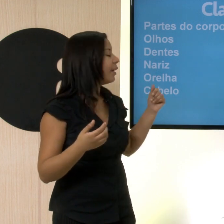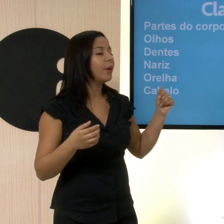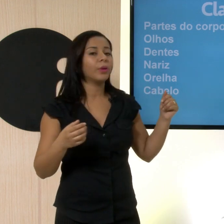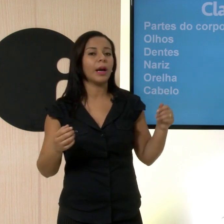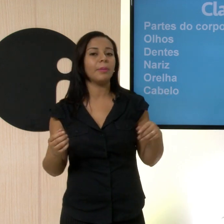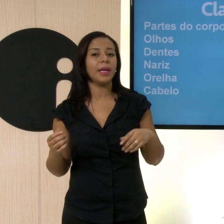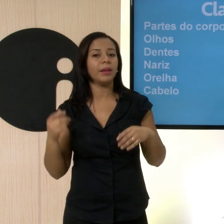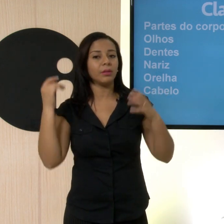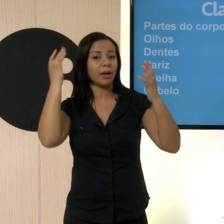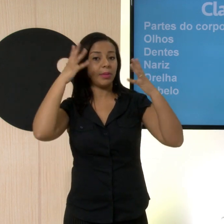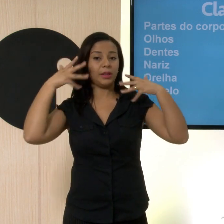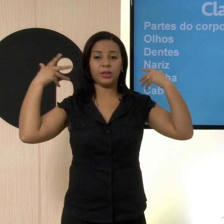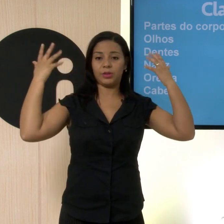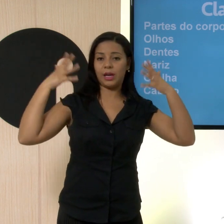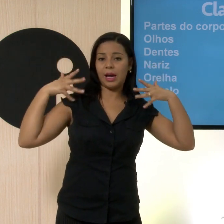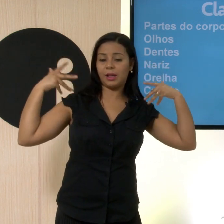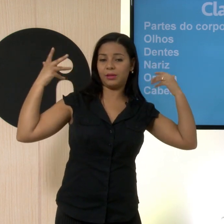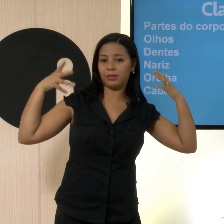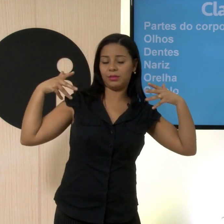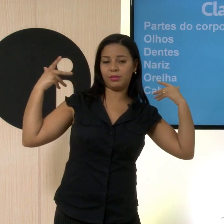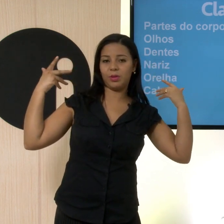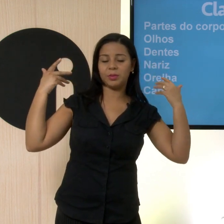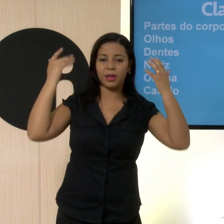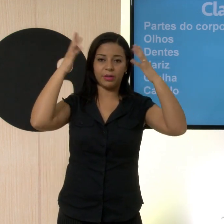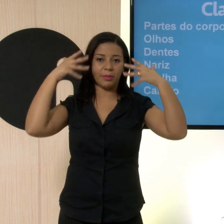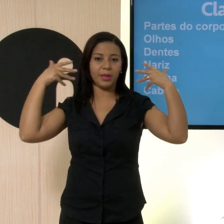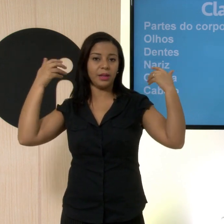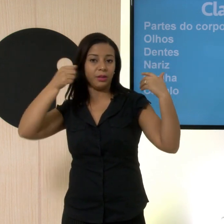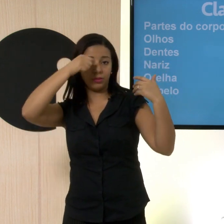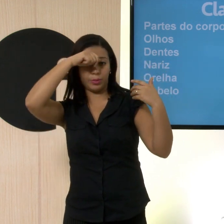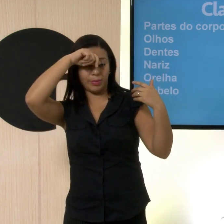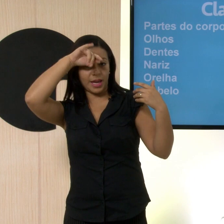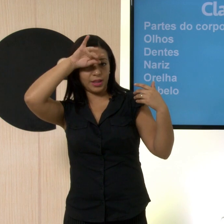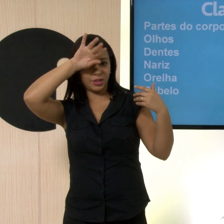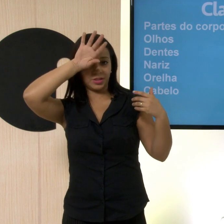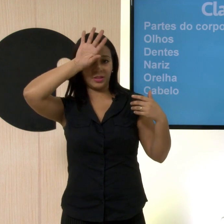O cabelo é jogado, como que é o cabelo? É um topete,